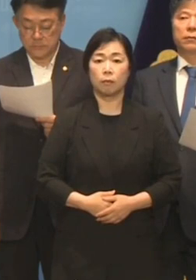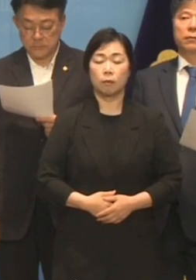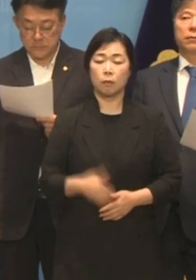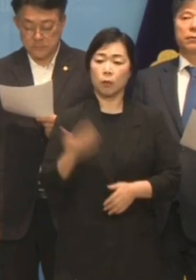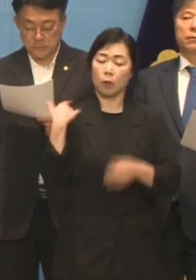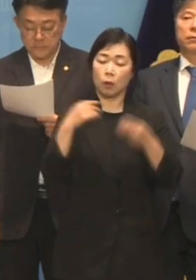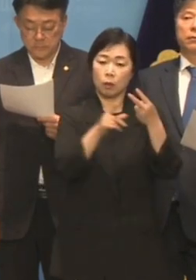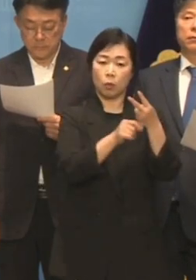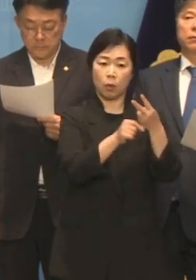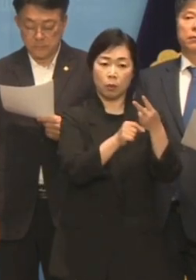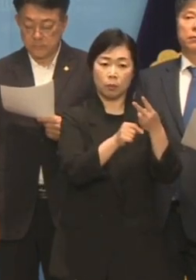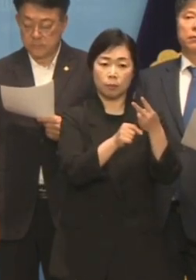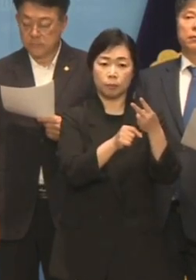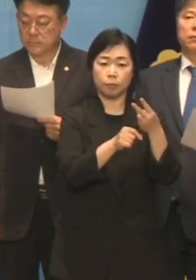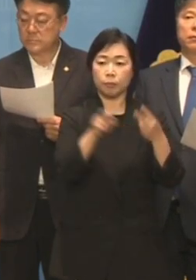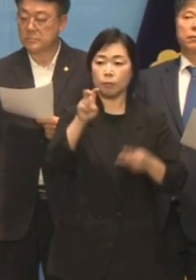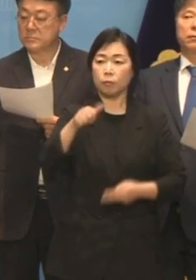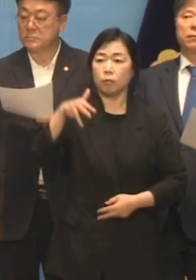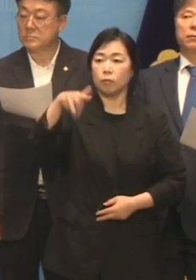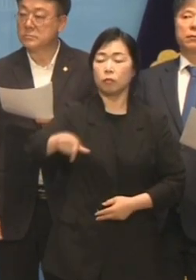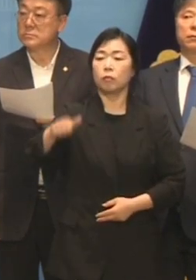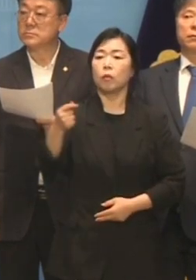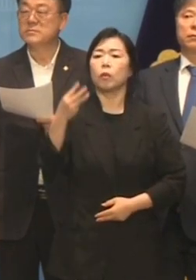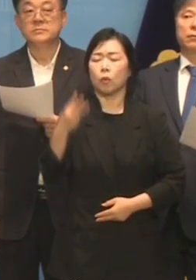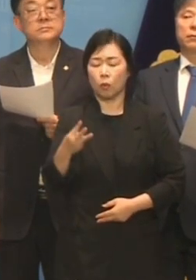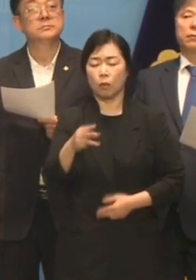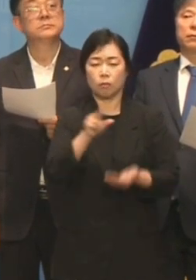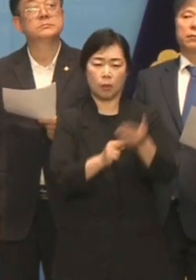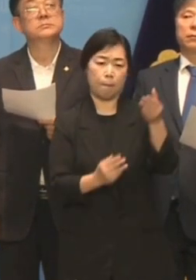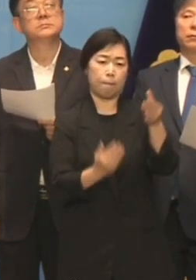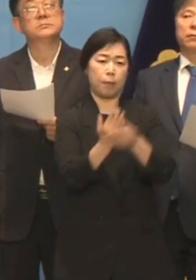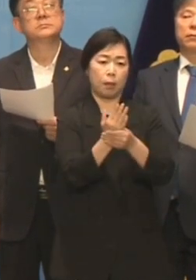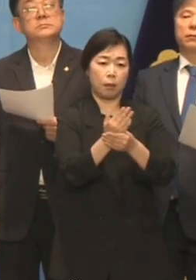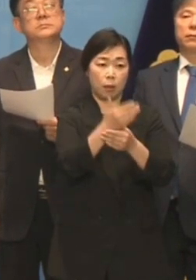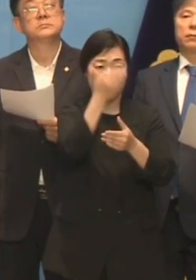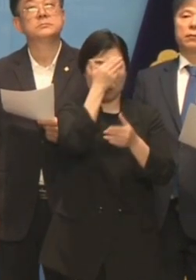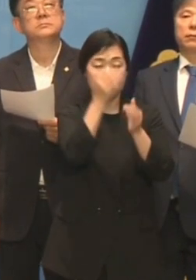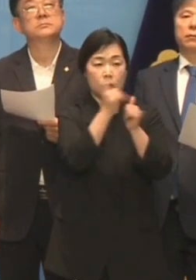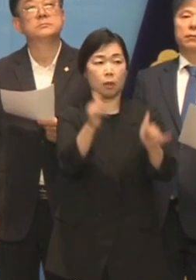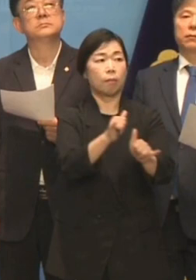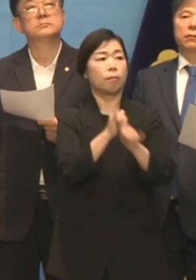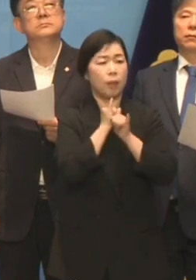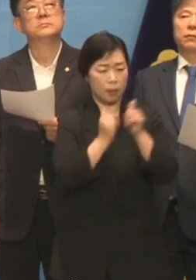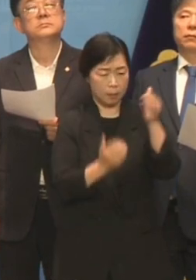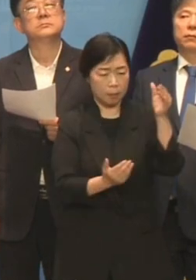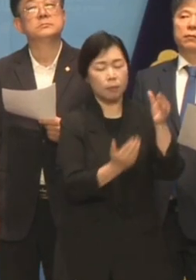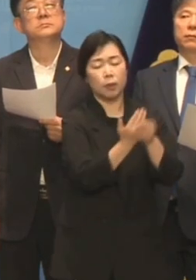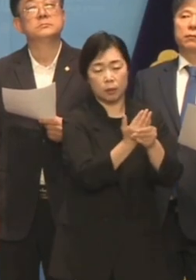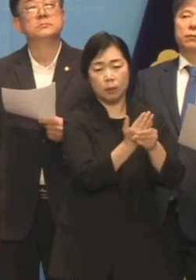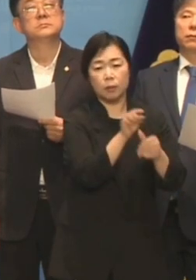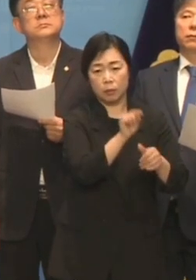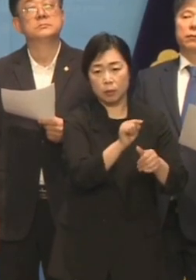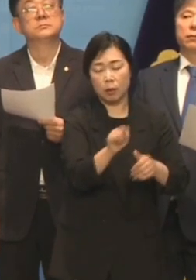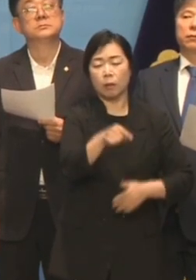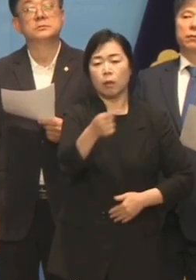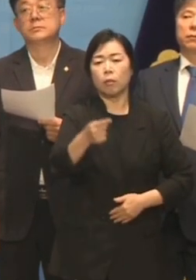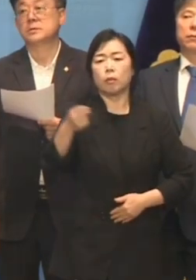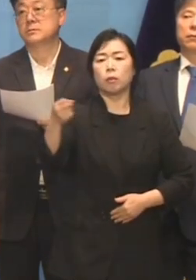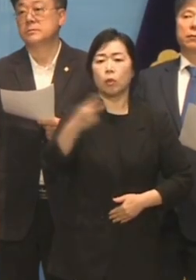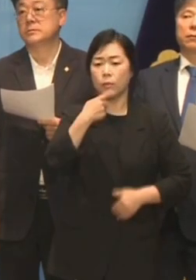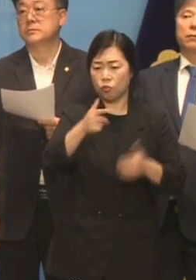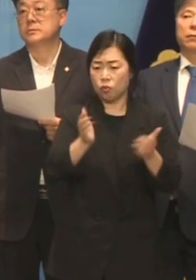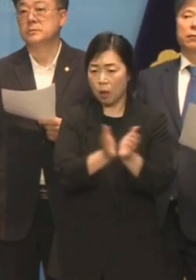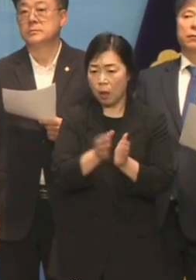지난 2월에 위치월급 문제로 한 분의 청년이 희생되셨습니다. 그 뒤로